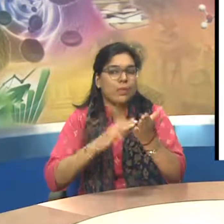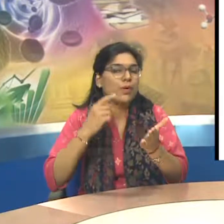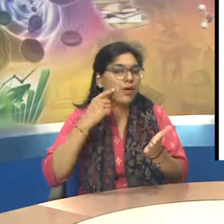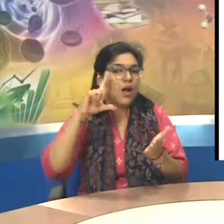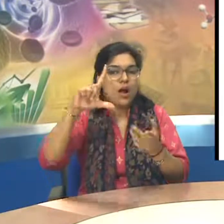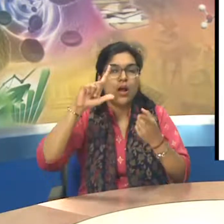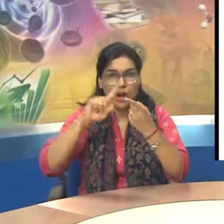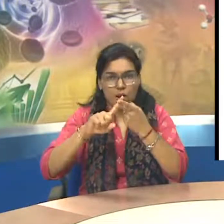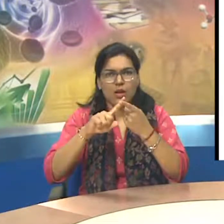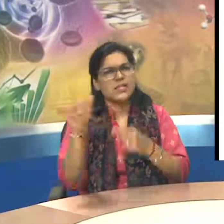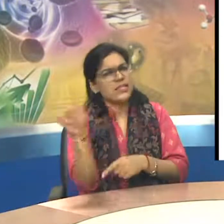or